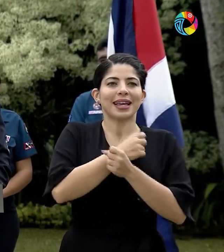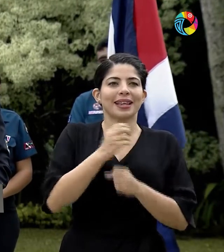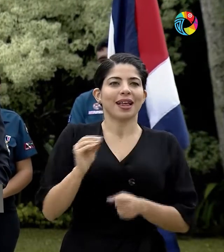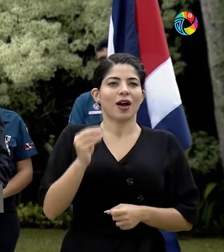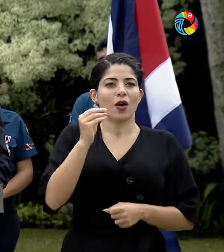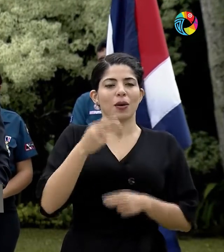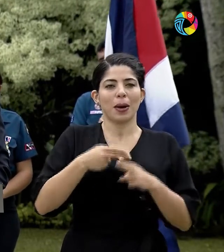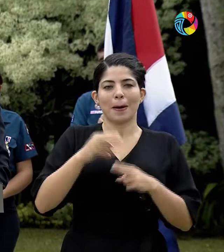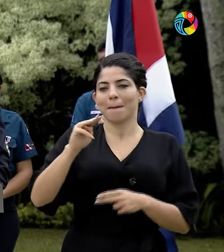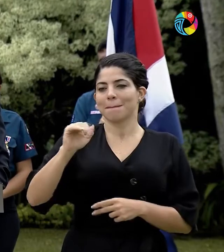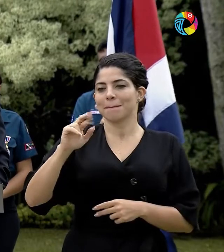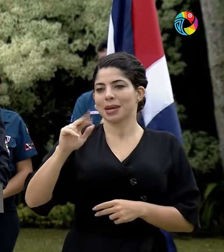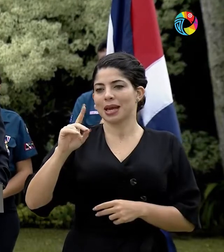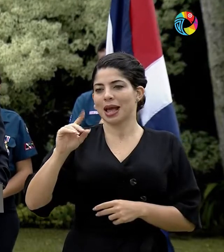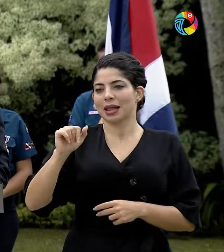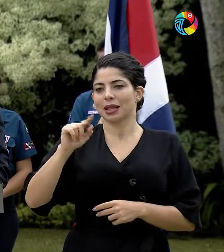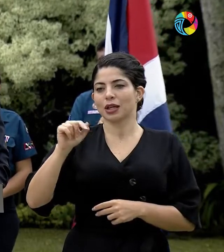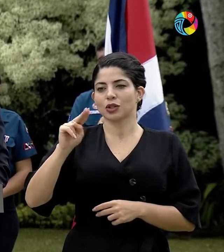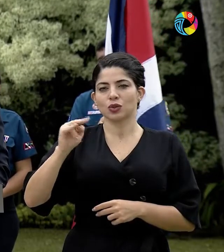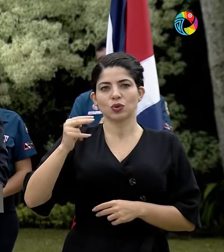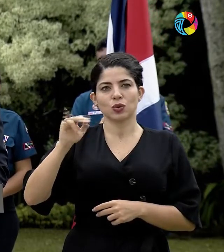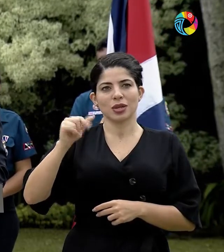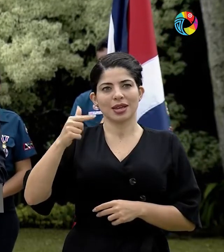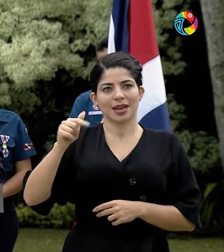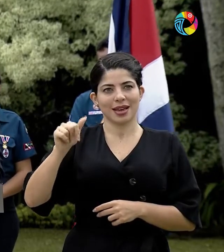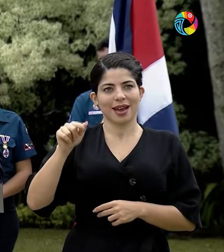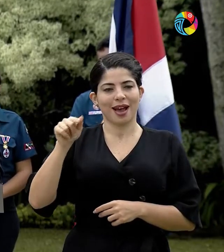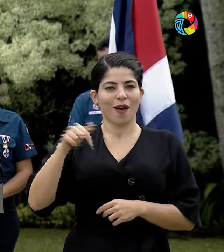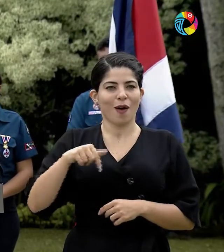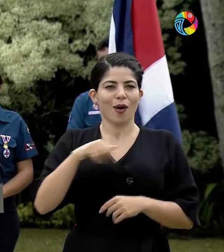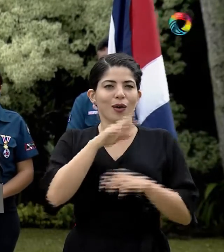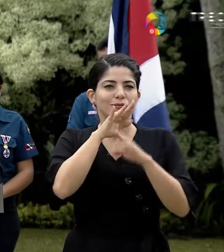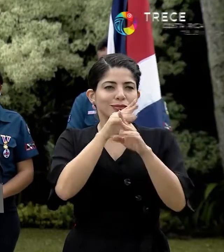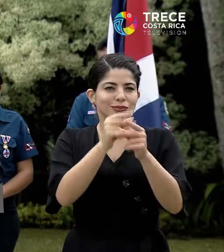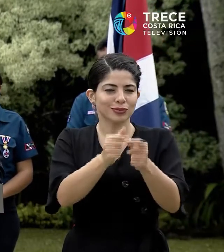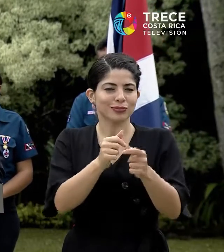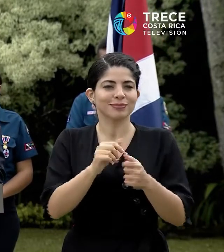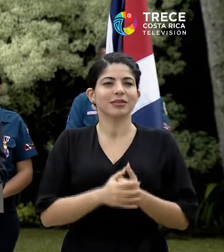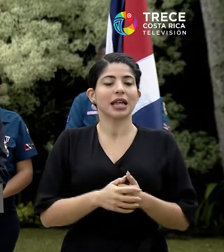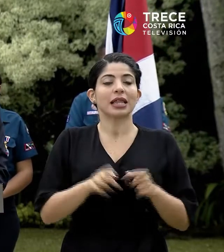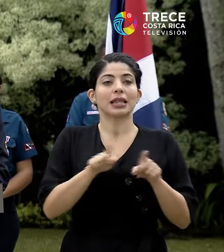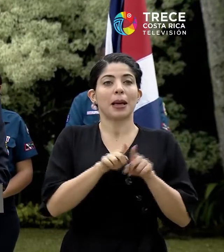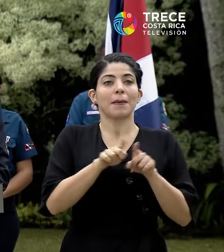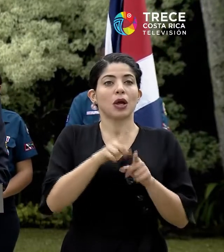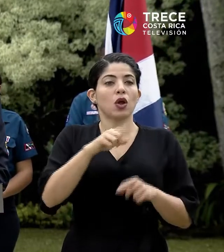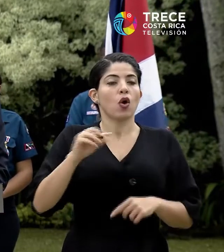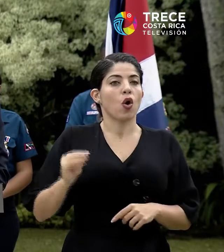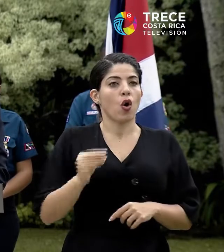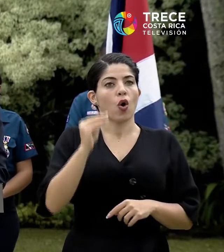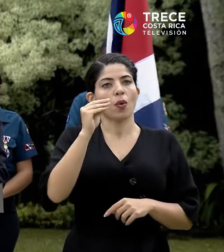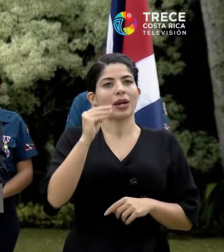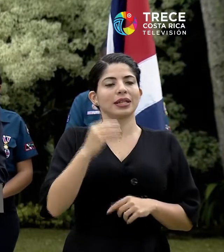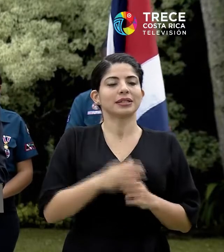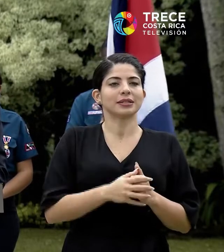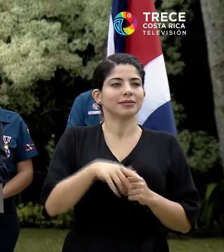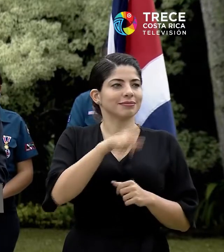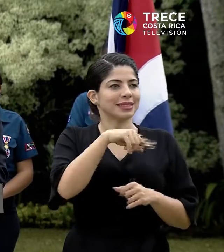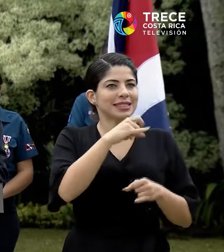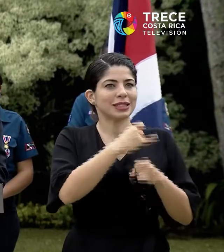Zúñiga, quien nos deleitó con su retahíla, a las y los jóvenes de la Banda Sinfónica Juvenil del Instituto Nacional de la